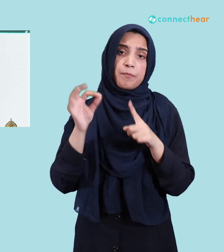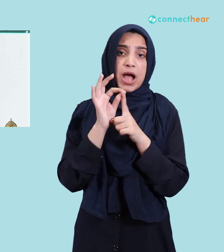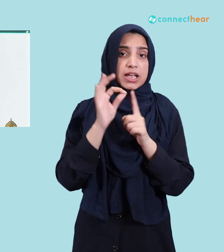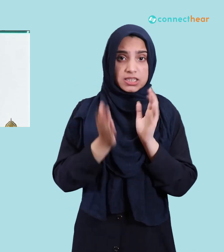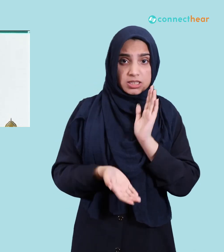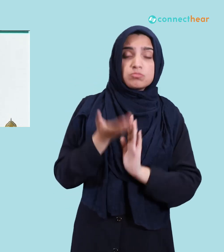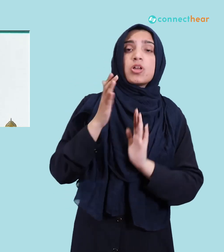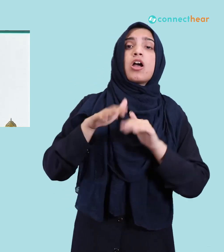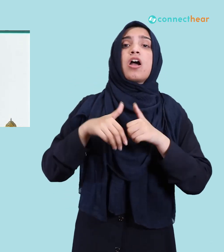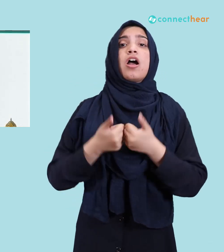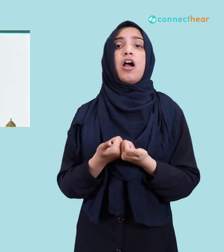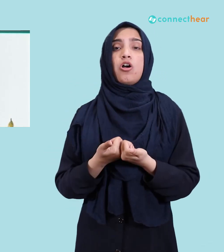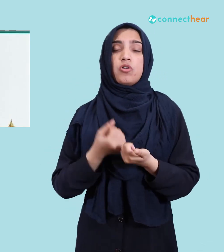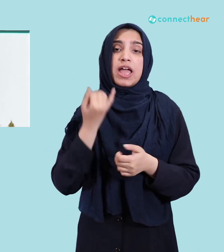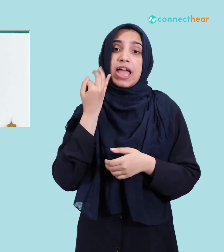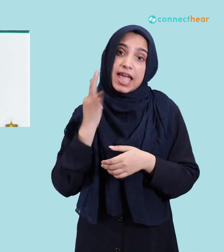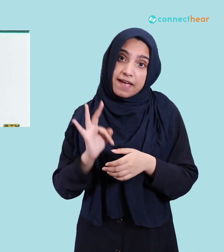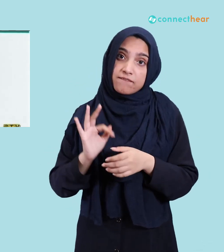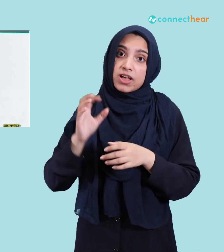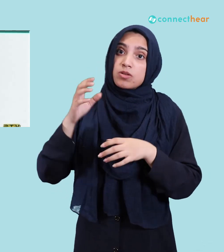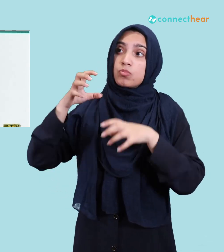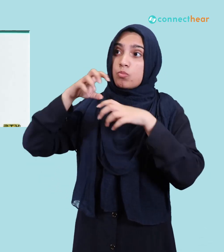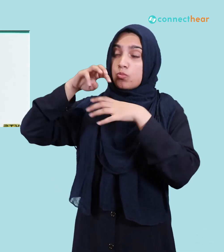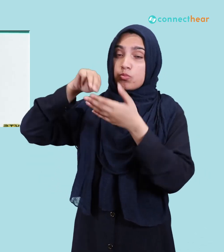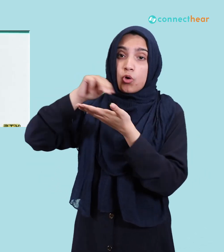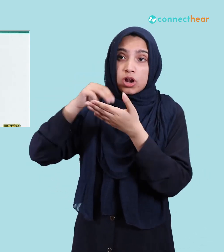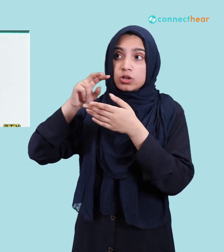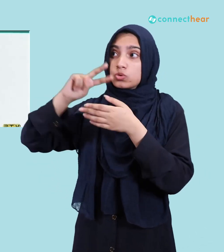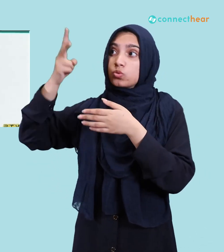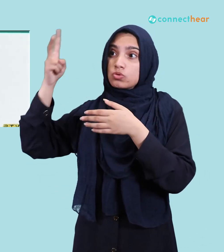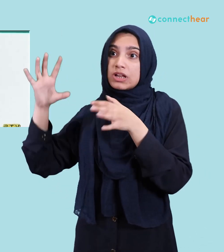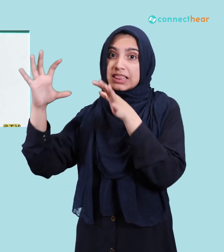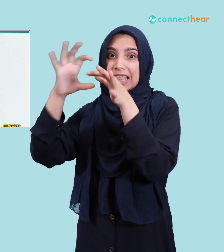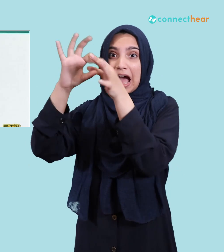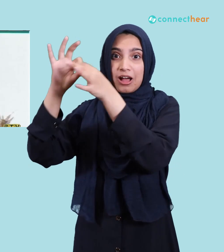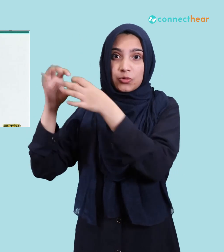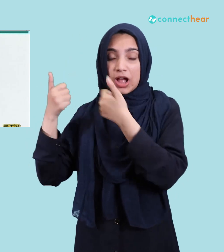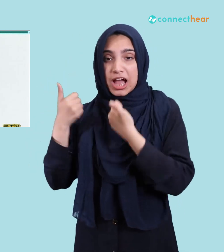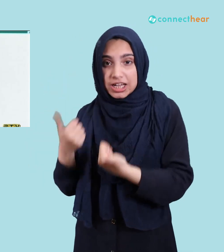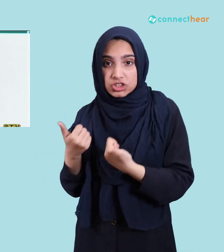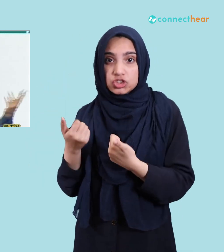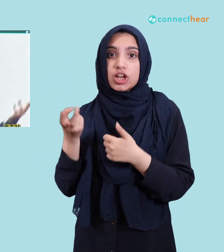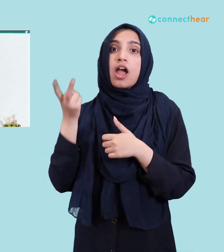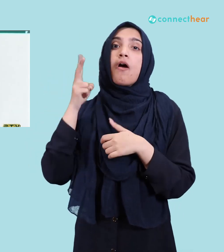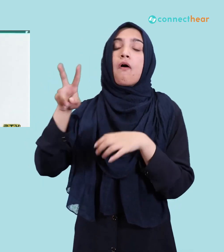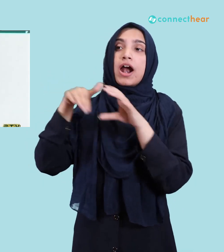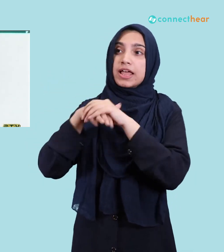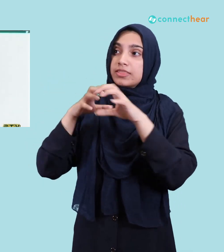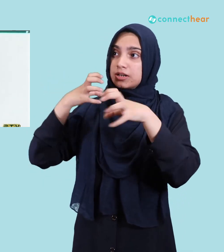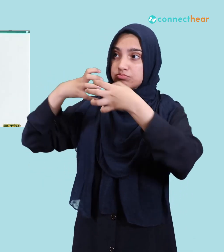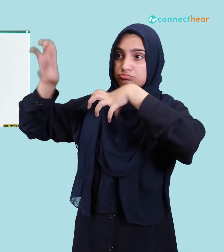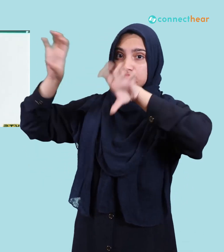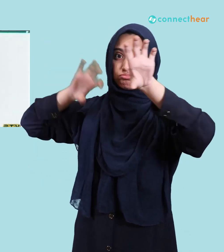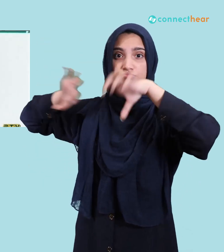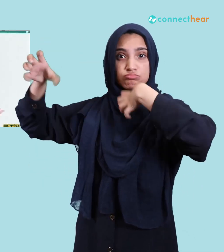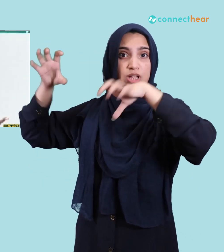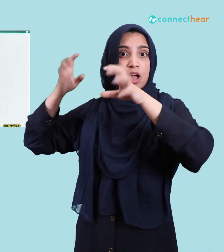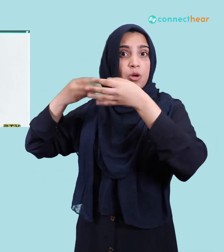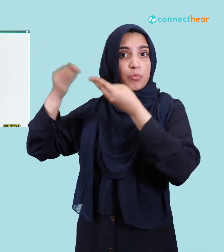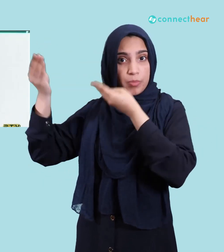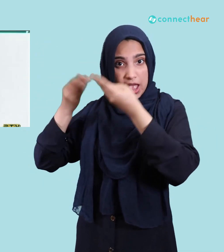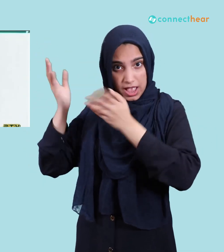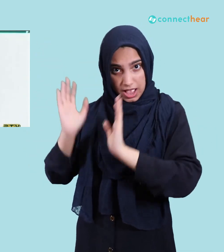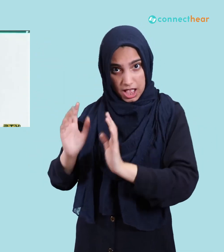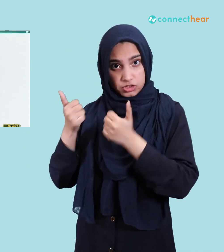بڑھنے لگی. اور صرف ہم اگر اپنی اناج بیچیں، گندم بیچیں، چینی